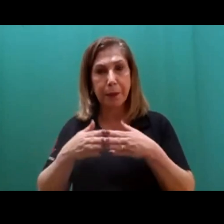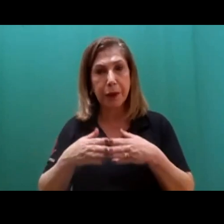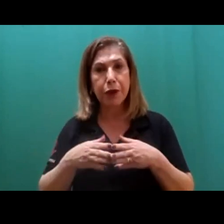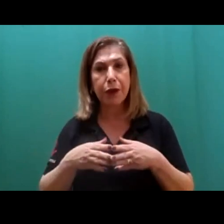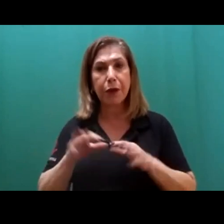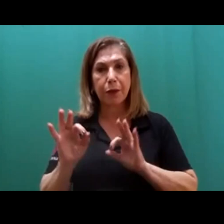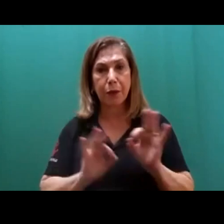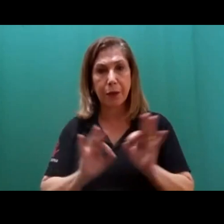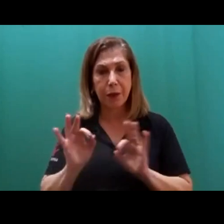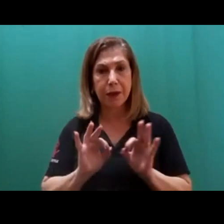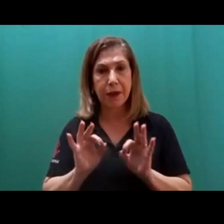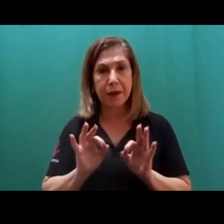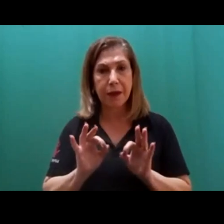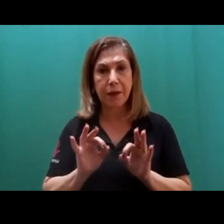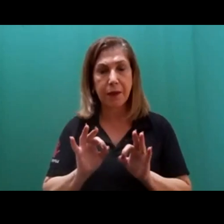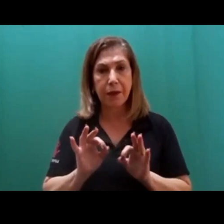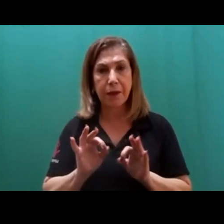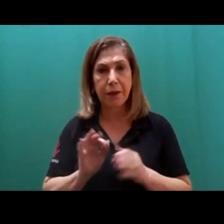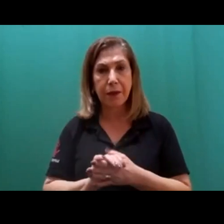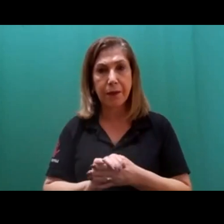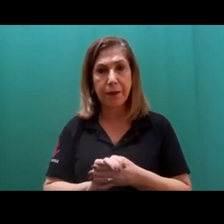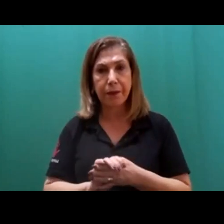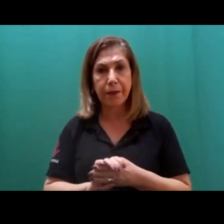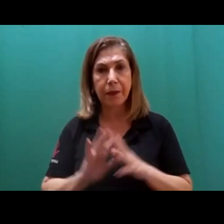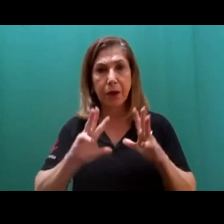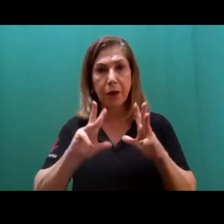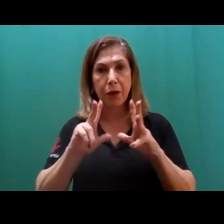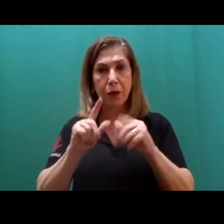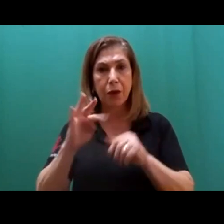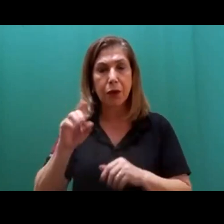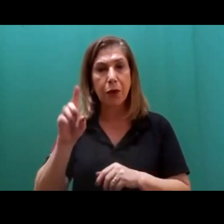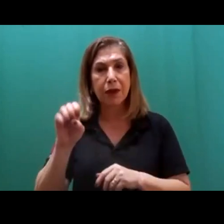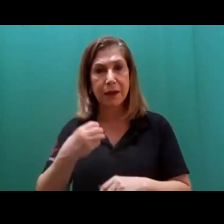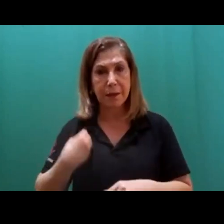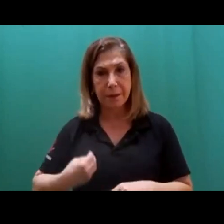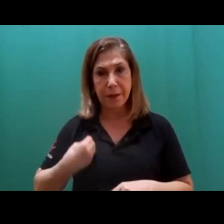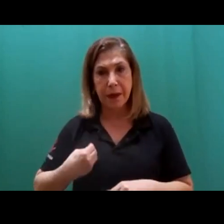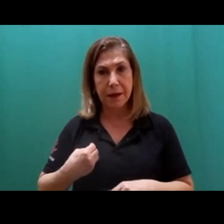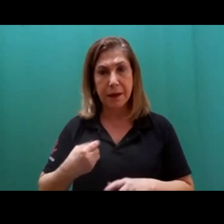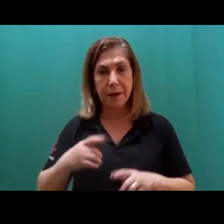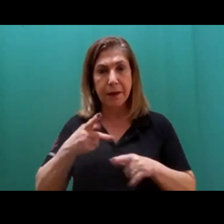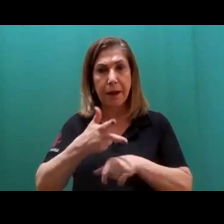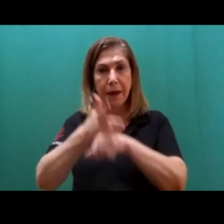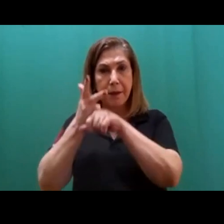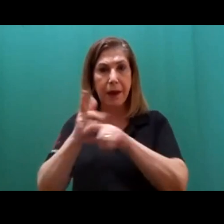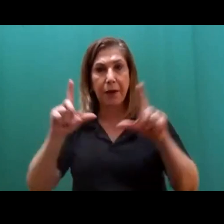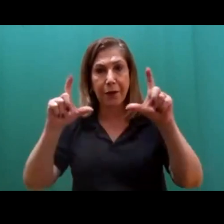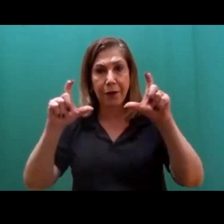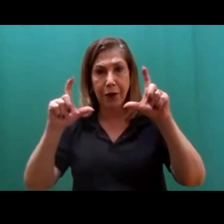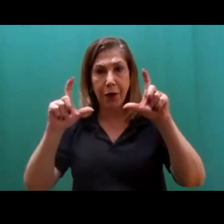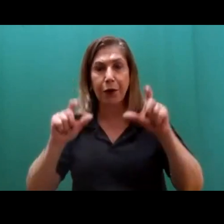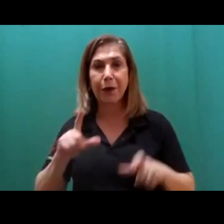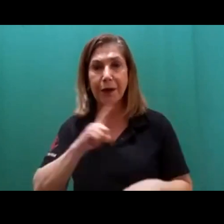organização, da gente, todos e todas, todos os participantes, abrirem as câmeras para fazer um registro